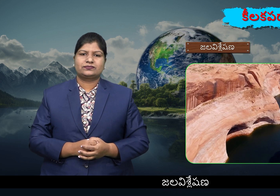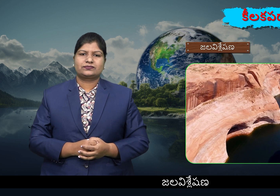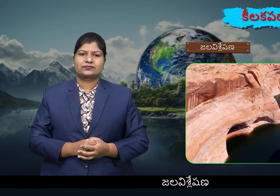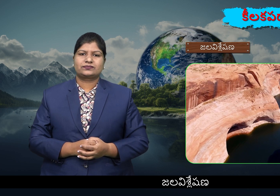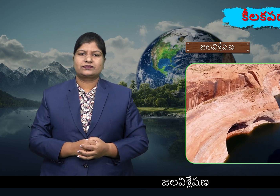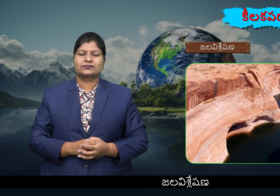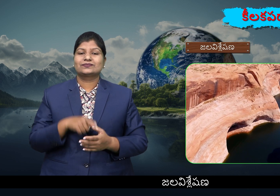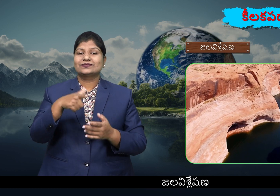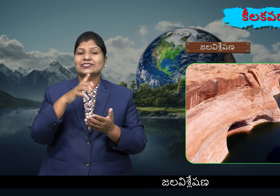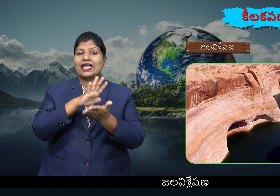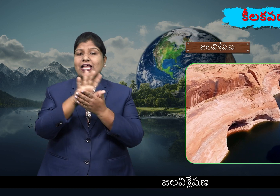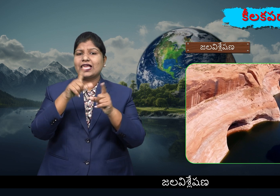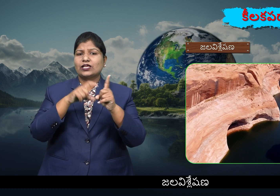జల విశ్లేషణ.